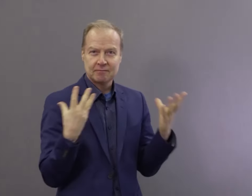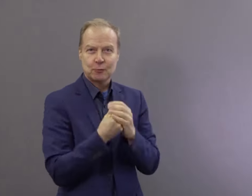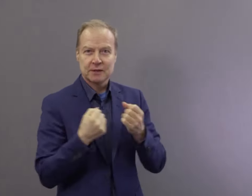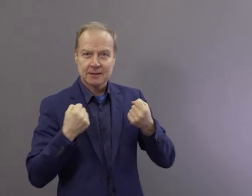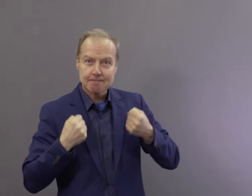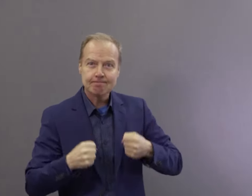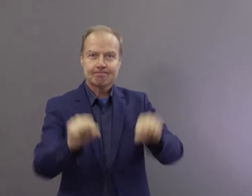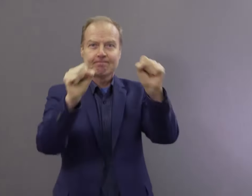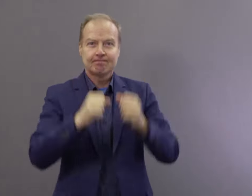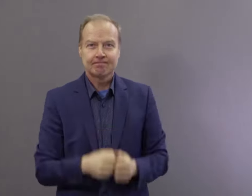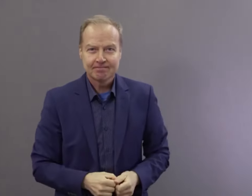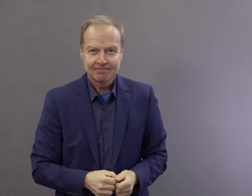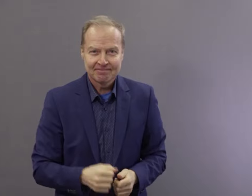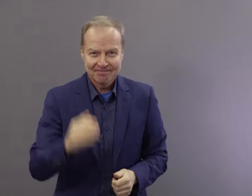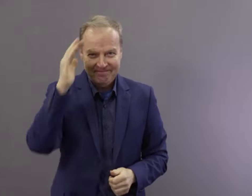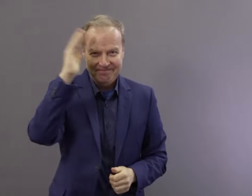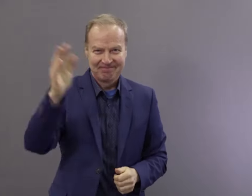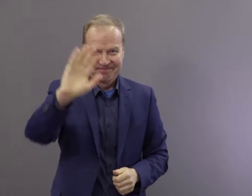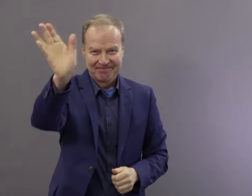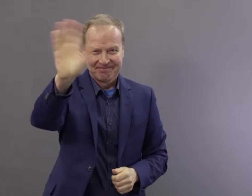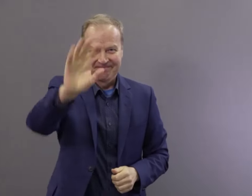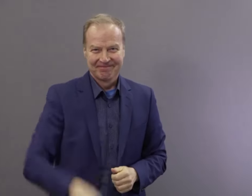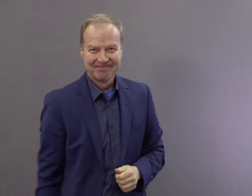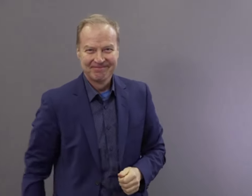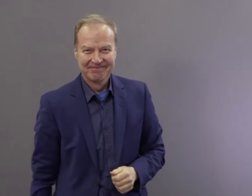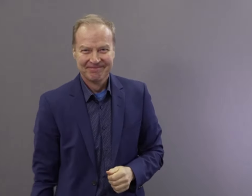Kannetaan kieltä eteenpäin yhdessä.